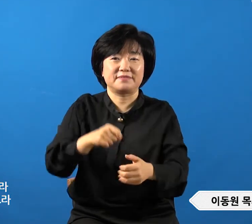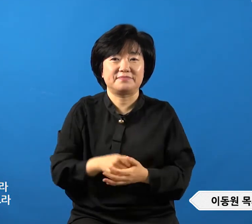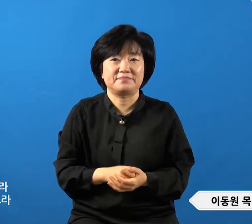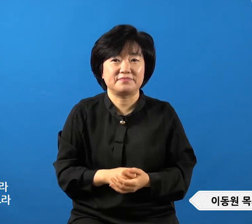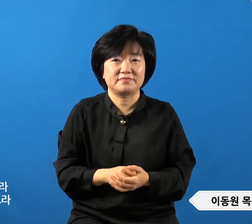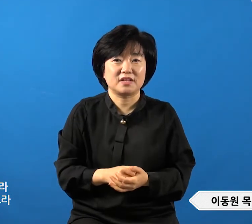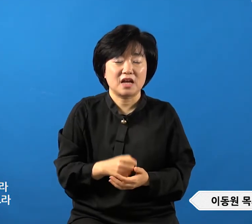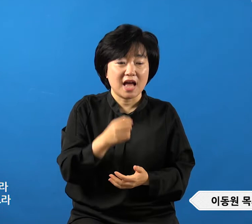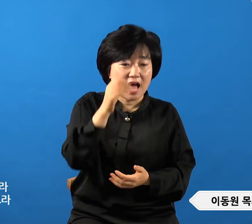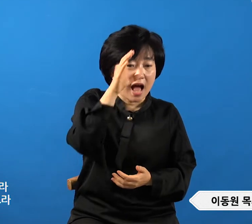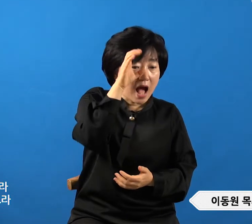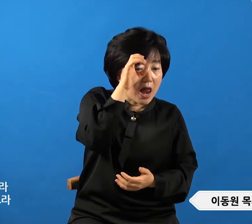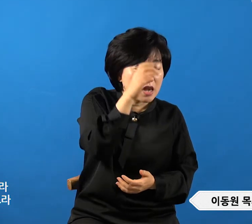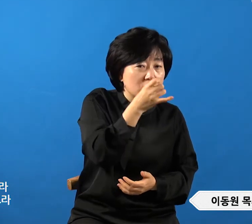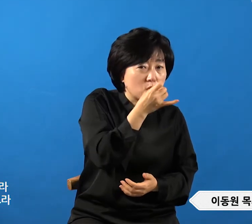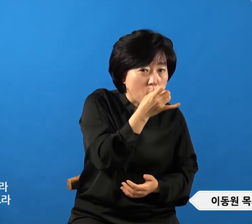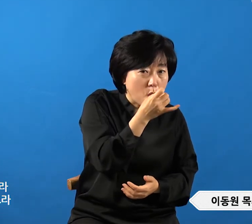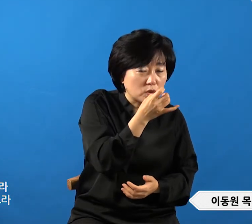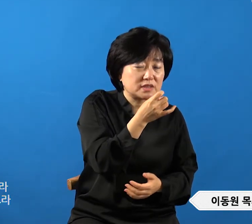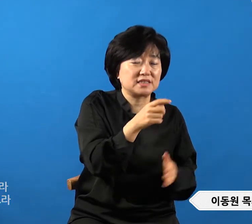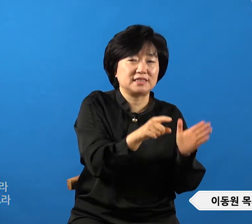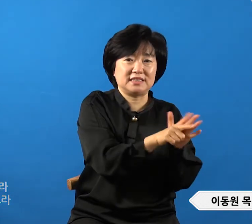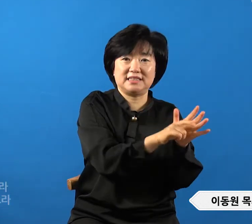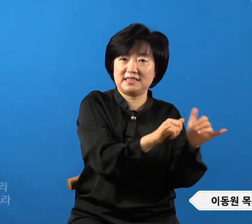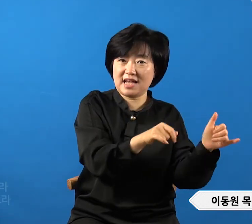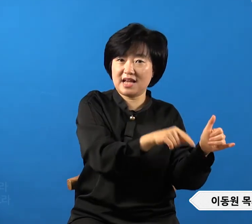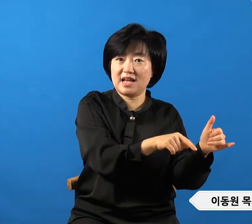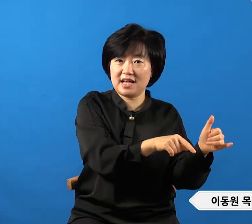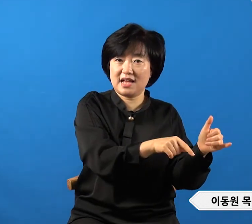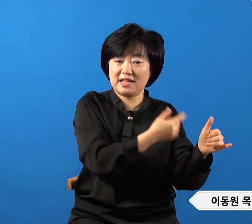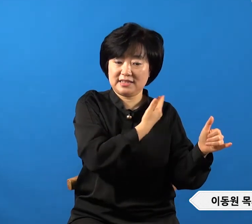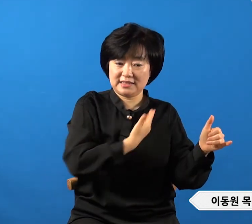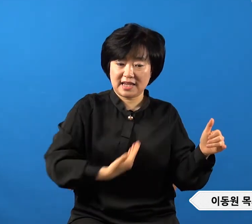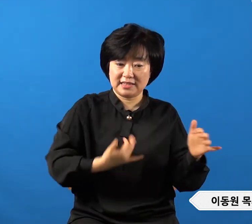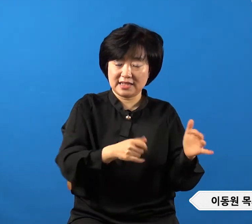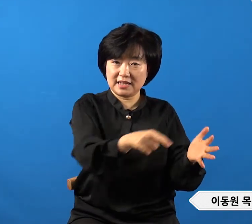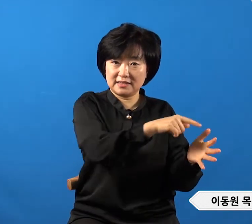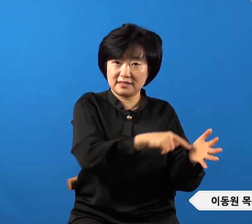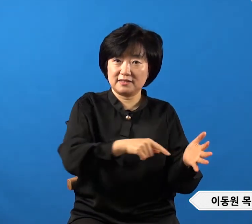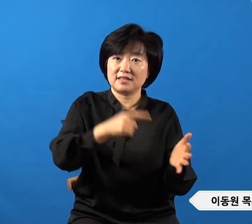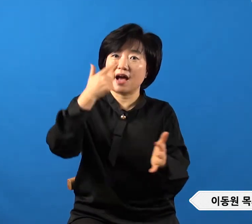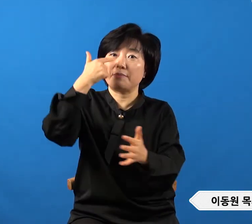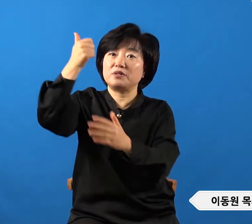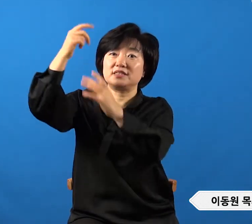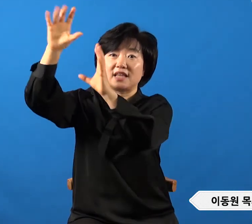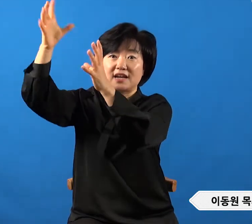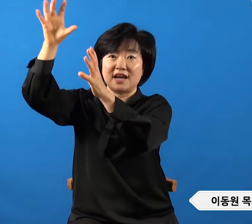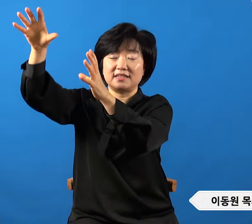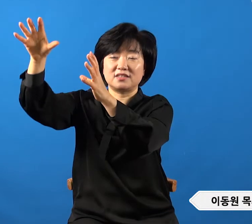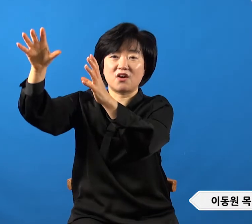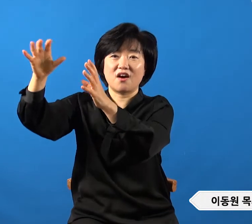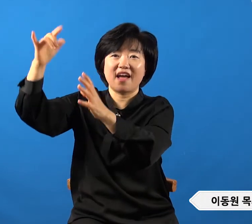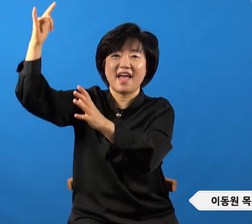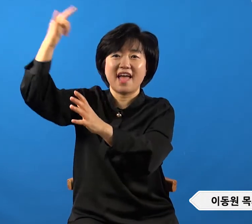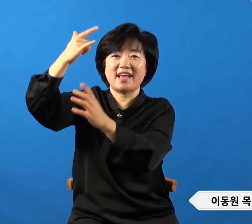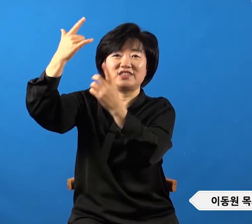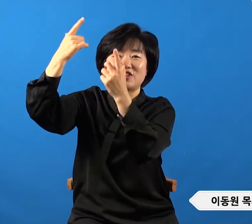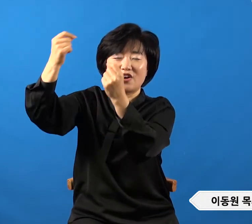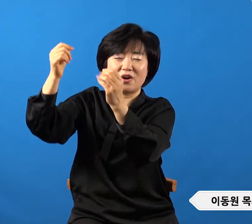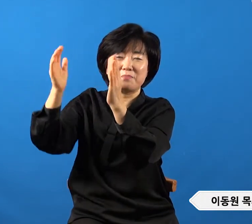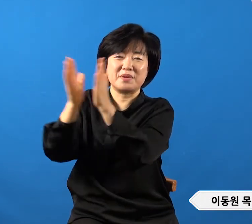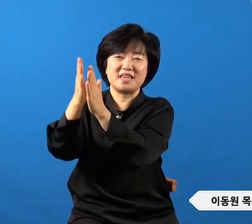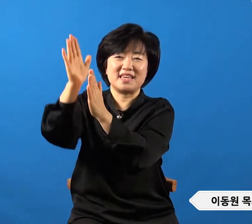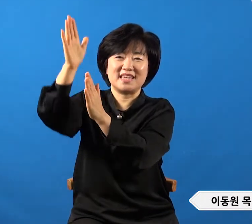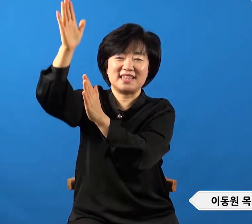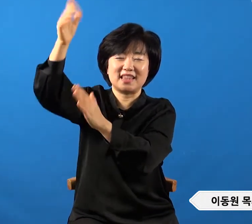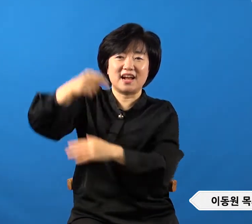다시 말하면 알곡 신자 혹은 알곡 제자들을 아버지의 나라에서 해같이 빛날 의인들이다.